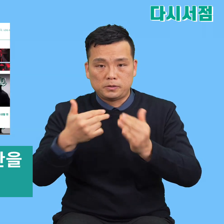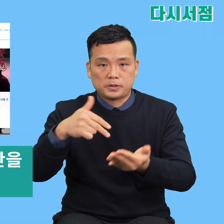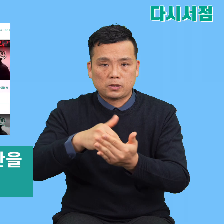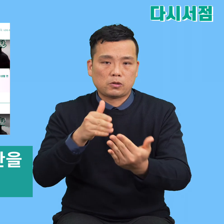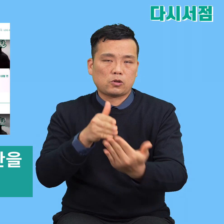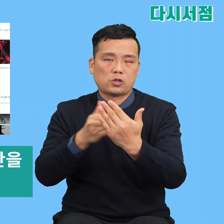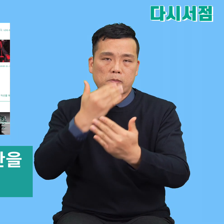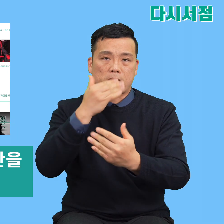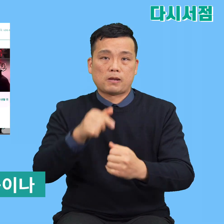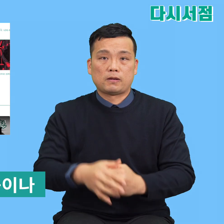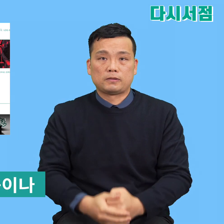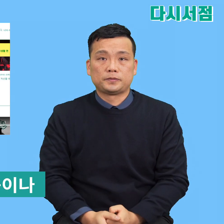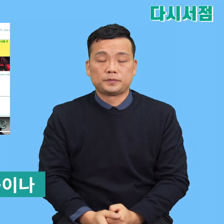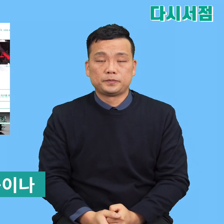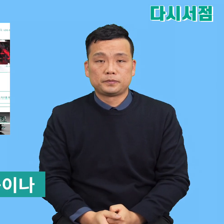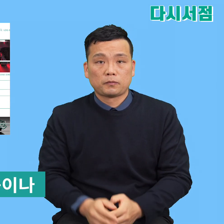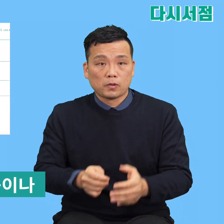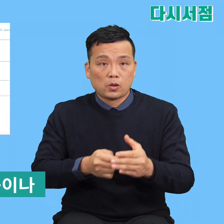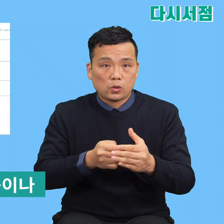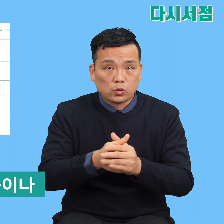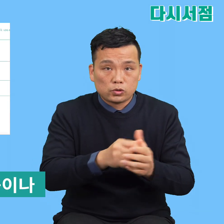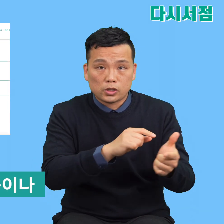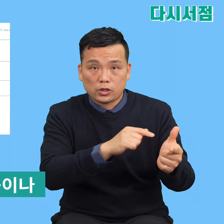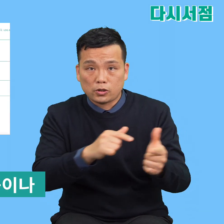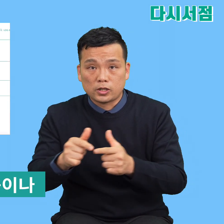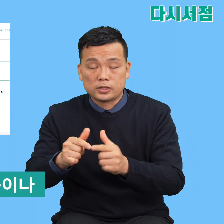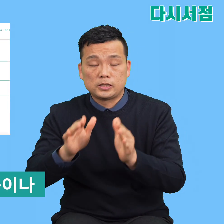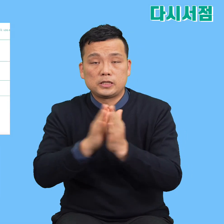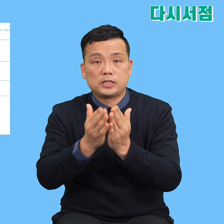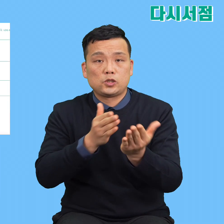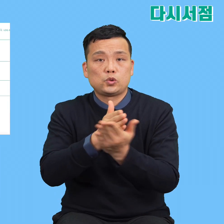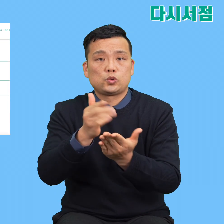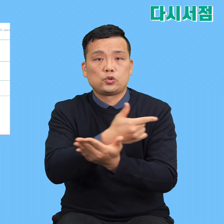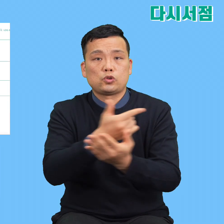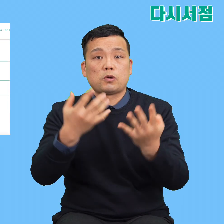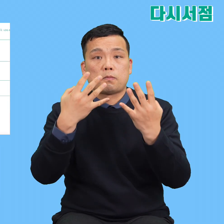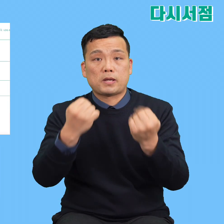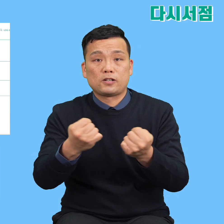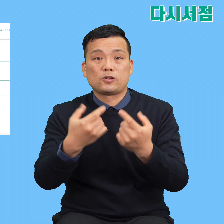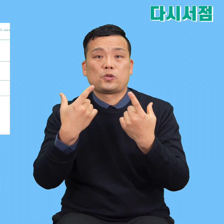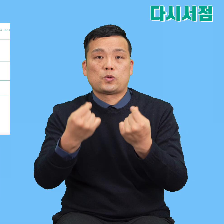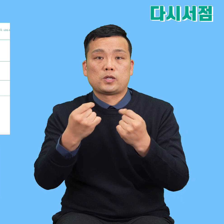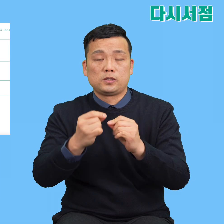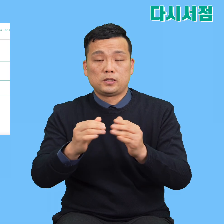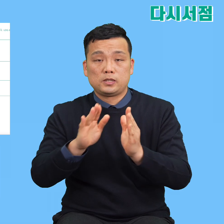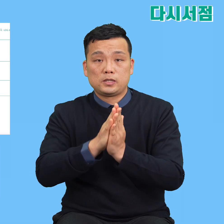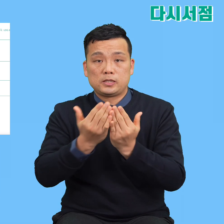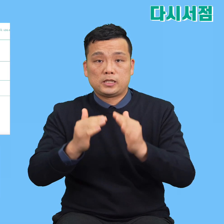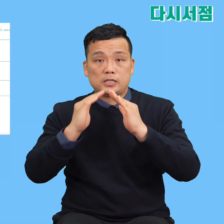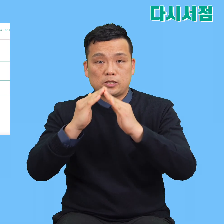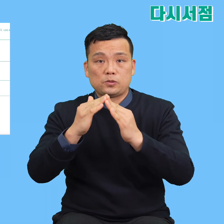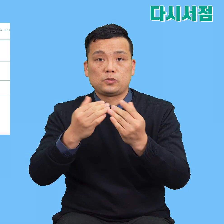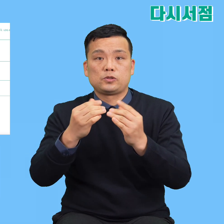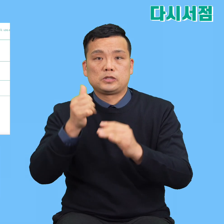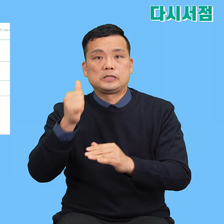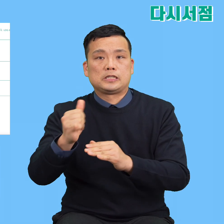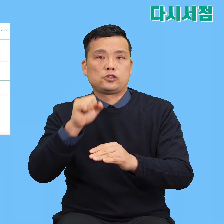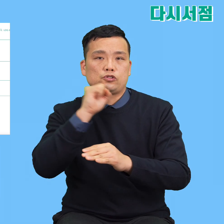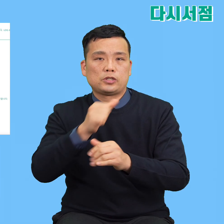있습니다. 독특하고 다양한 도서만큼이나 서점 역시 주인의 취향이 반영됐기